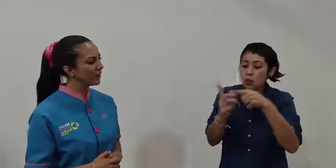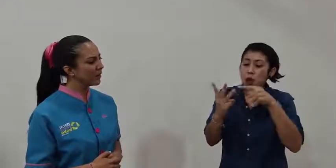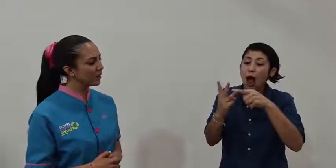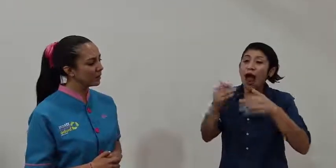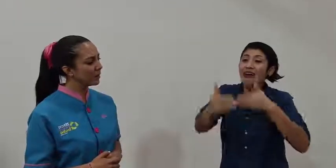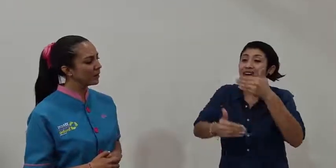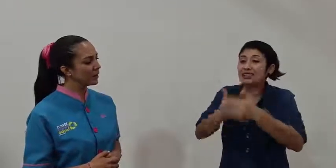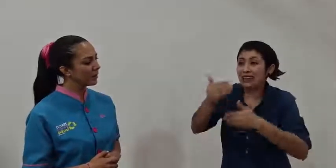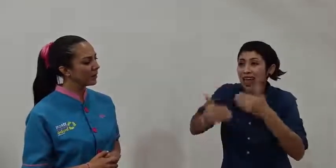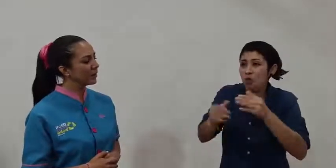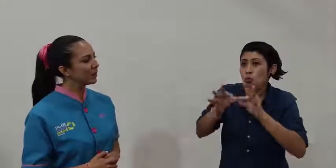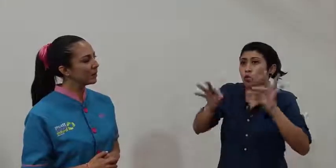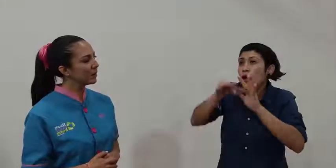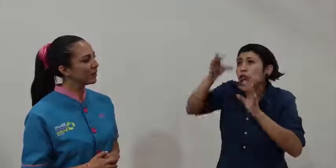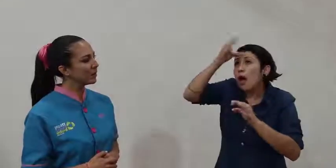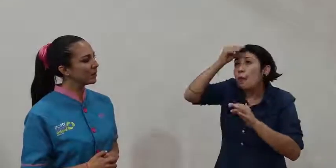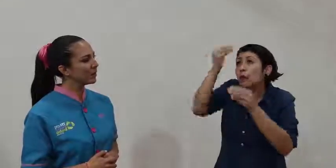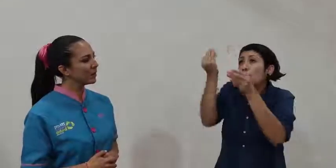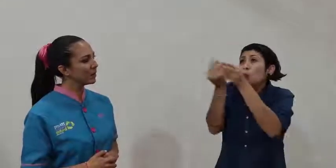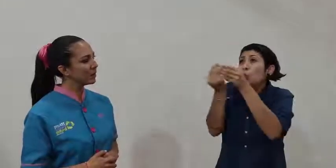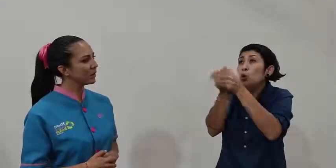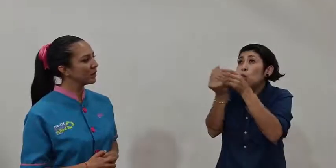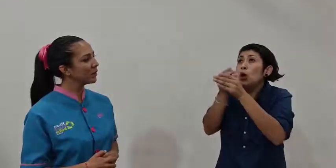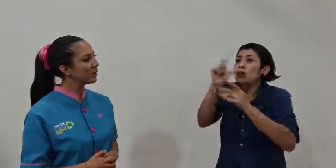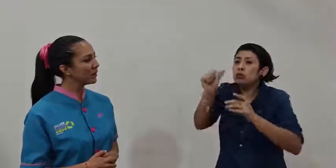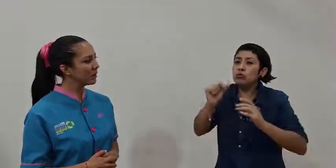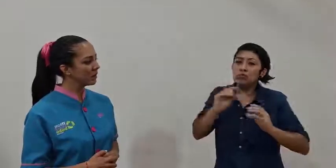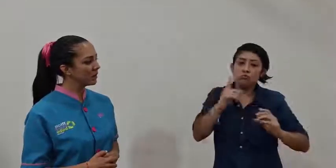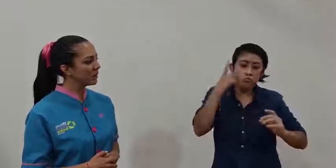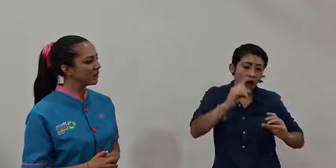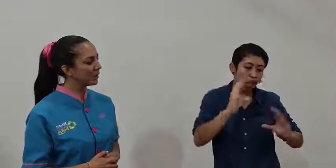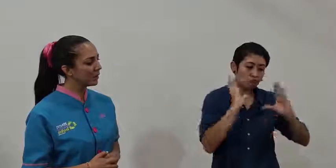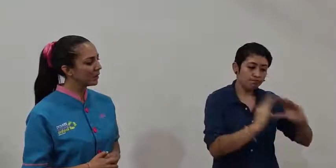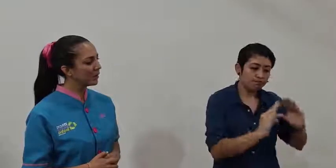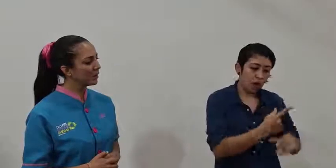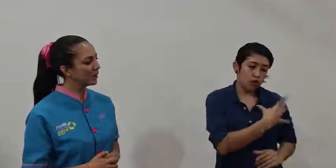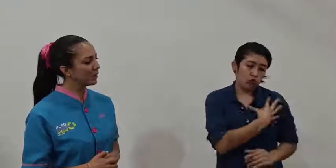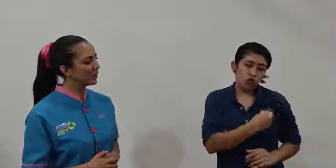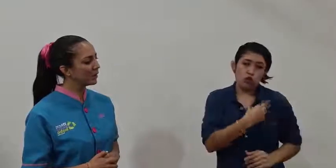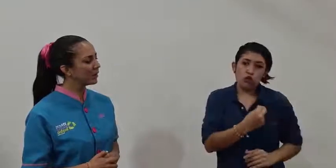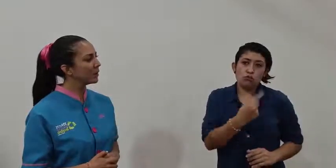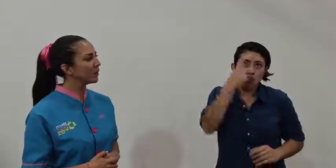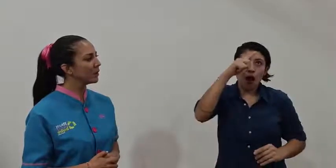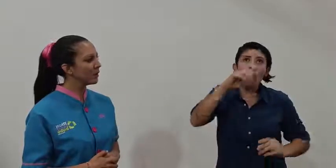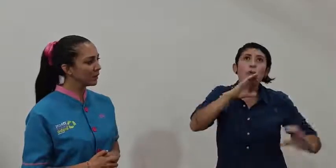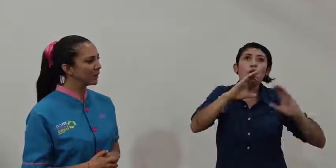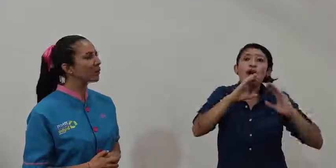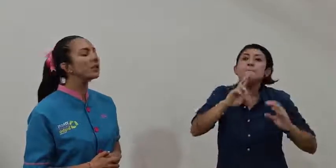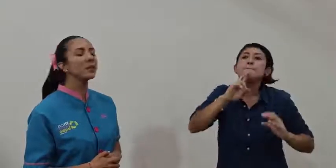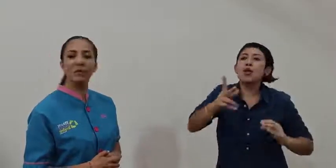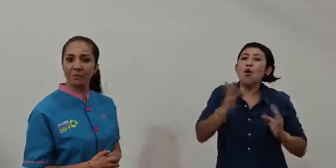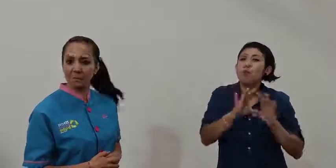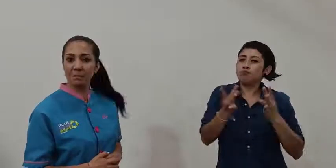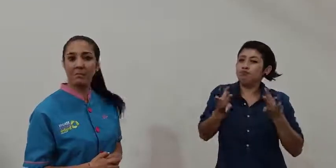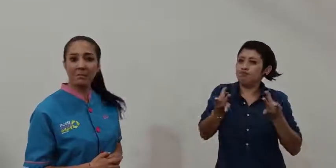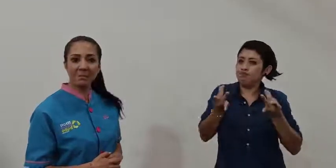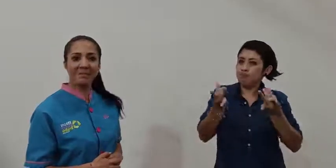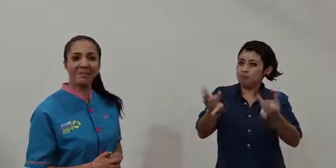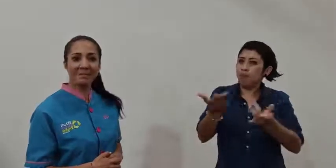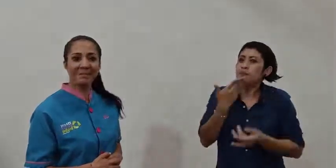aprendan, porque bueno, en lengua de señas, como en cualquier otro idioma, hay nivel de comunicación desde